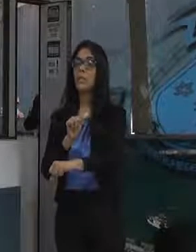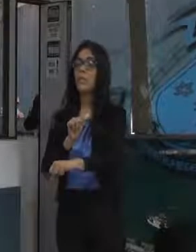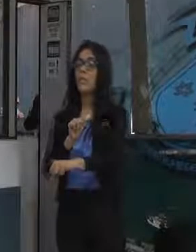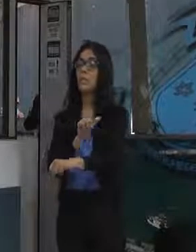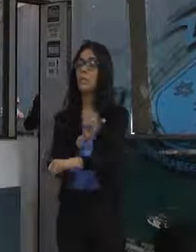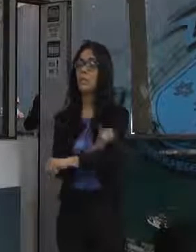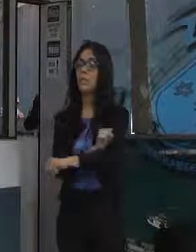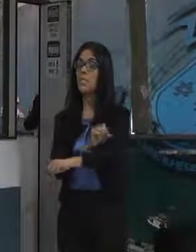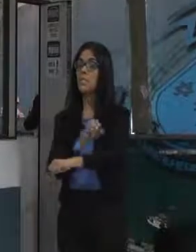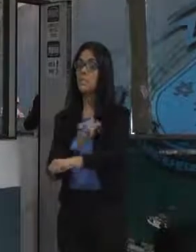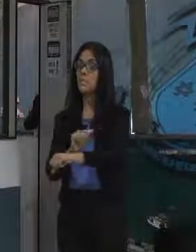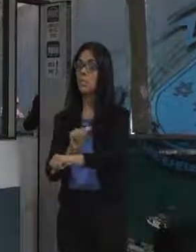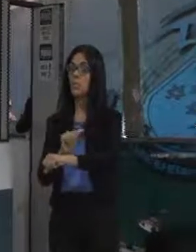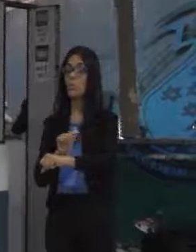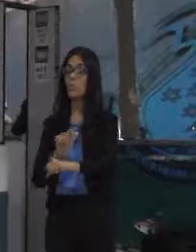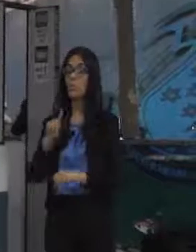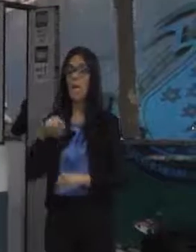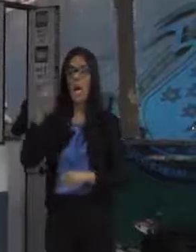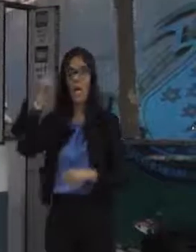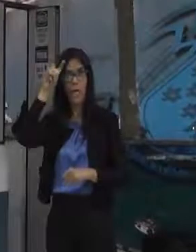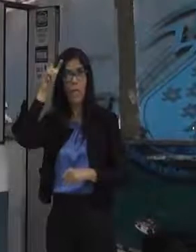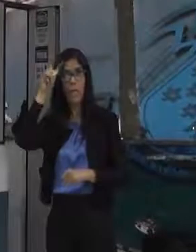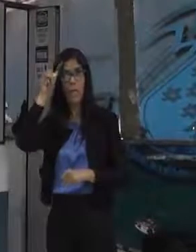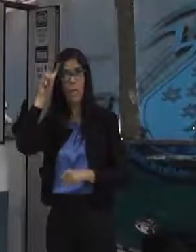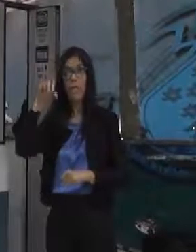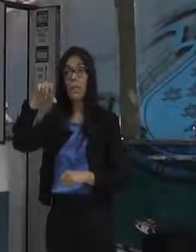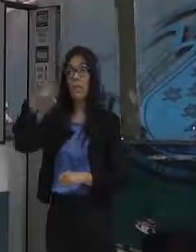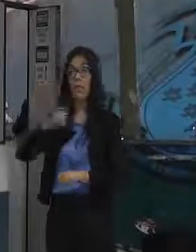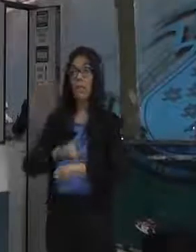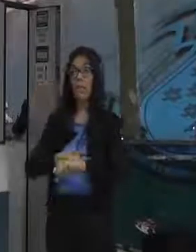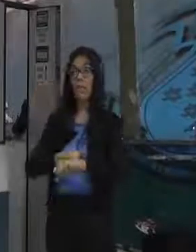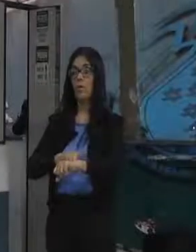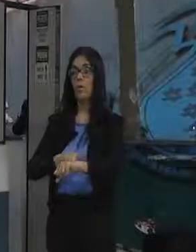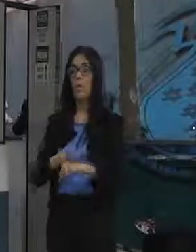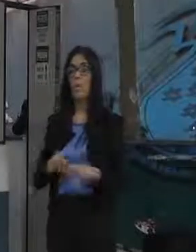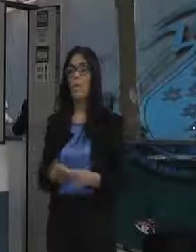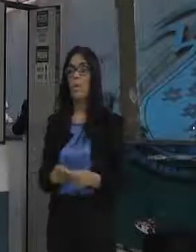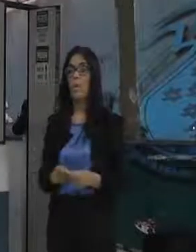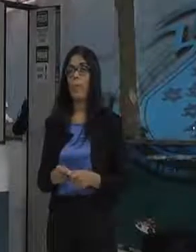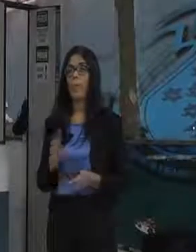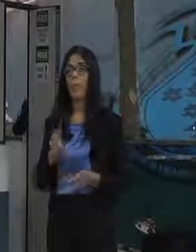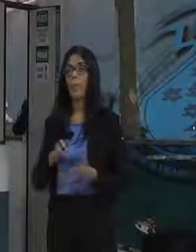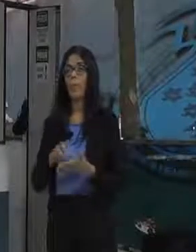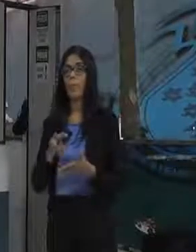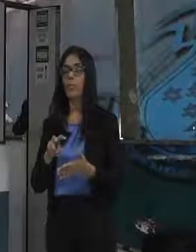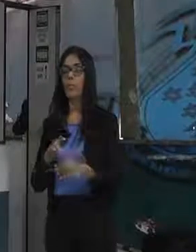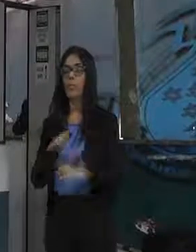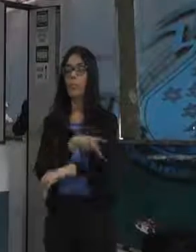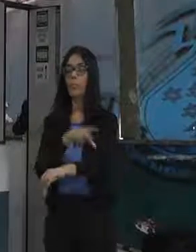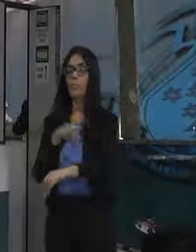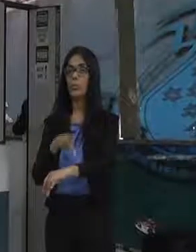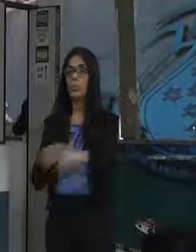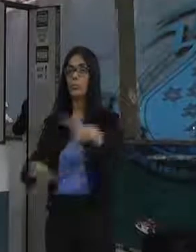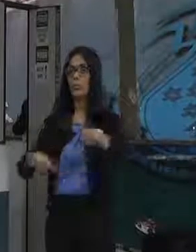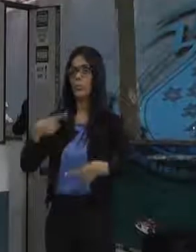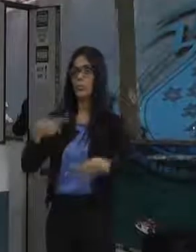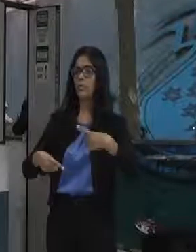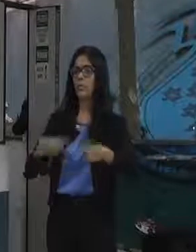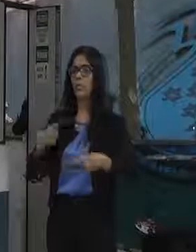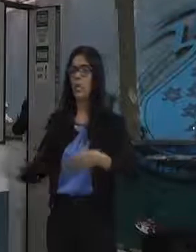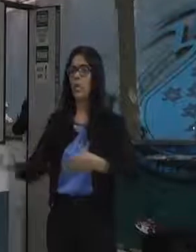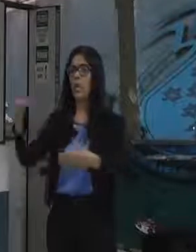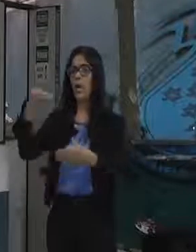Quinta-feira, às 9, com pequenos empreendedores da Associação Avenida Getúlio Vargas, no Pontal, para discutir a implantação de